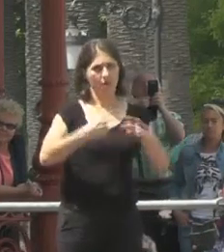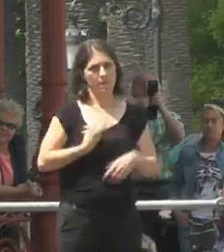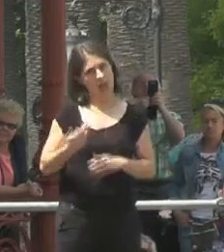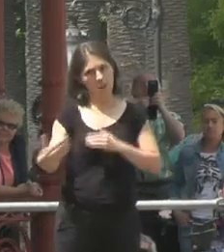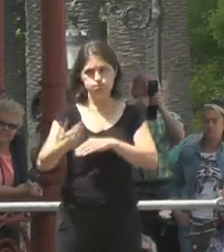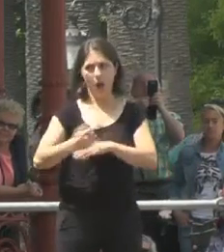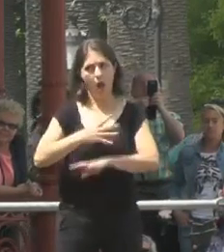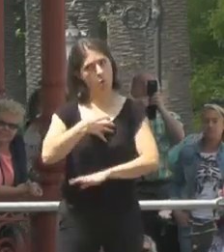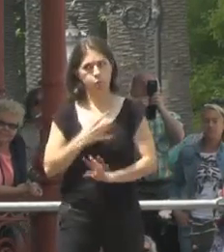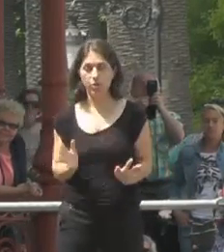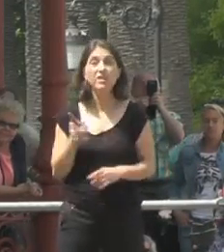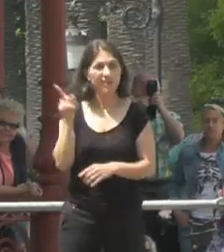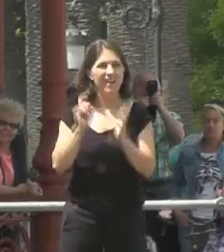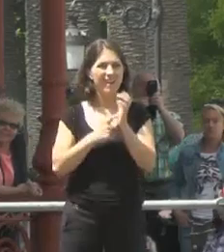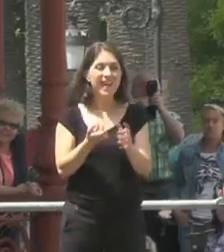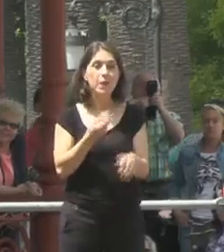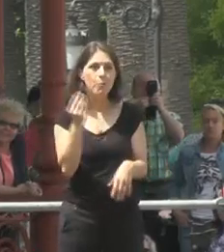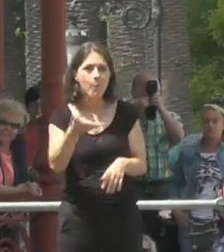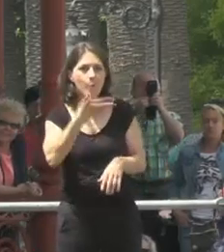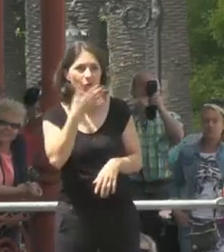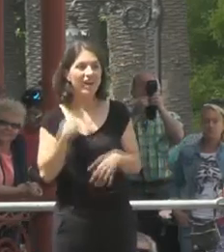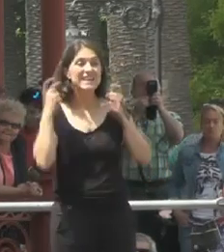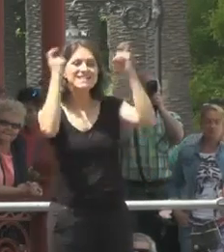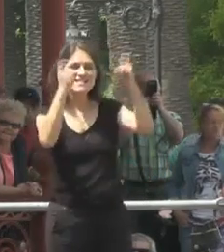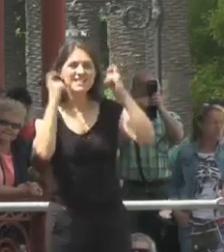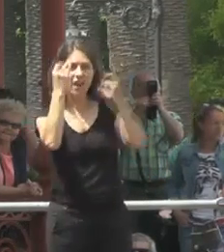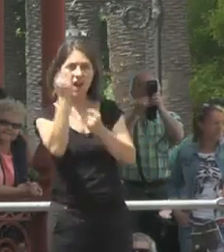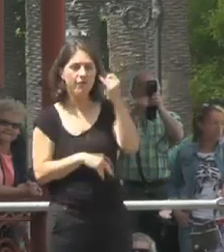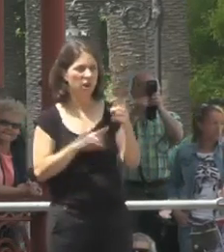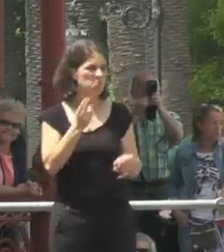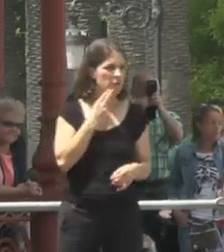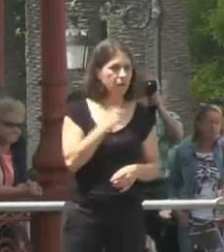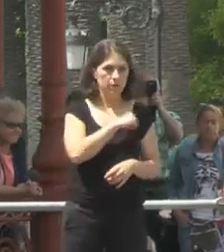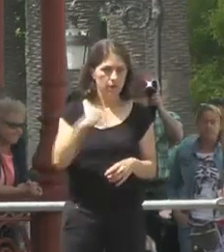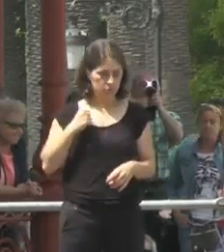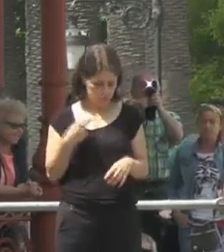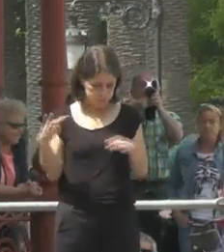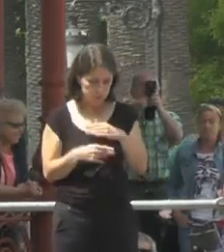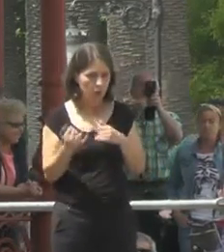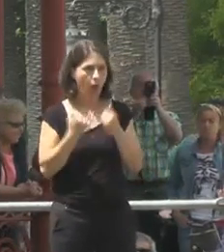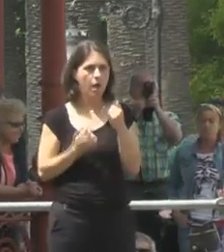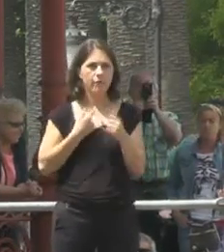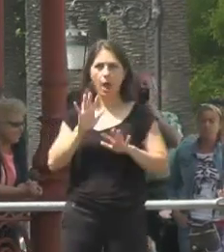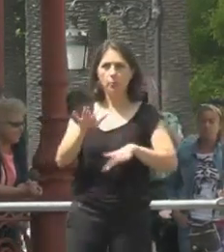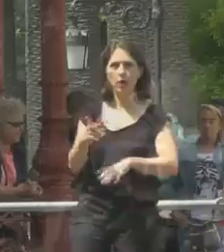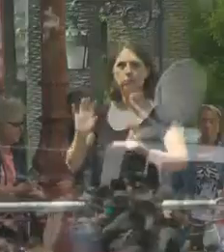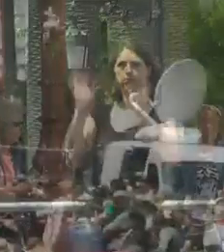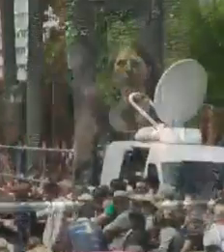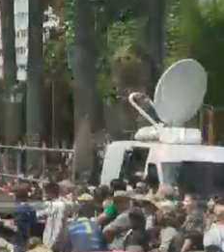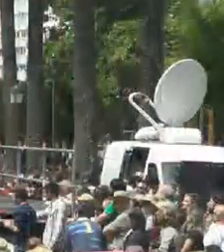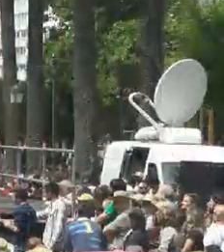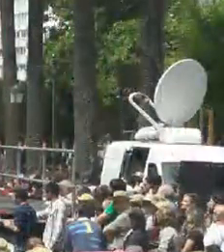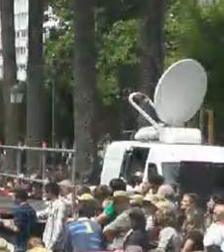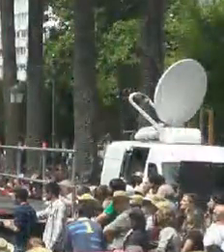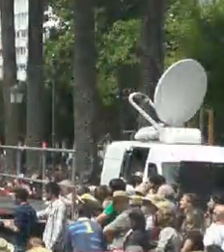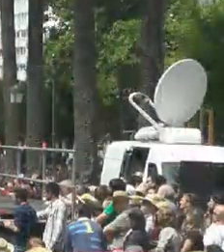familiar. Eso es lo que pretende la ley Mordaza. Lo que hay detrás es generar miedo, autocensura, que la gente no se movilice, que no salga a la calle, que tenga miedo por sus hijos, por si se los